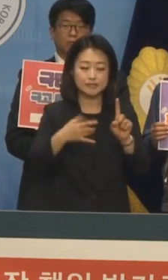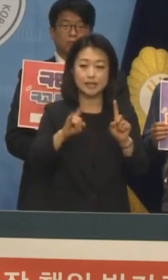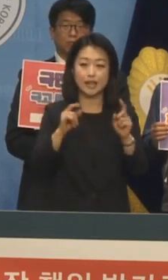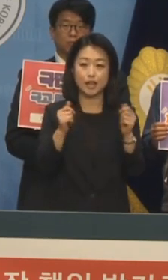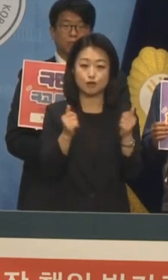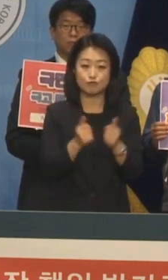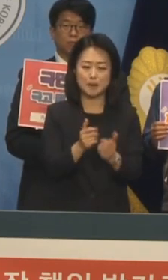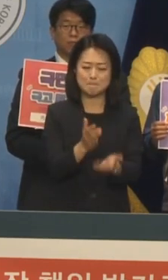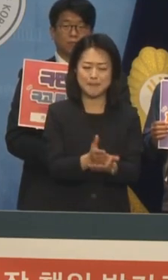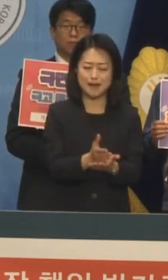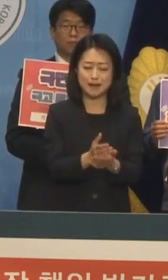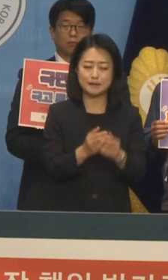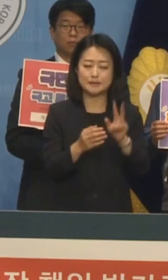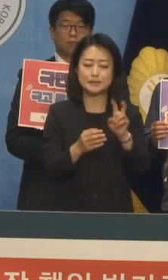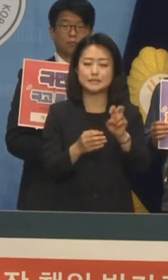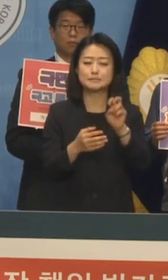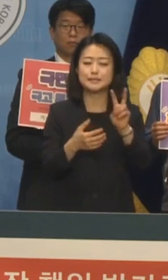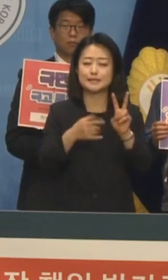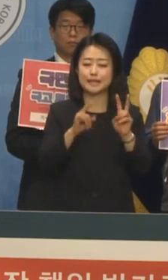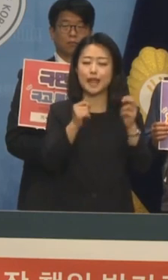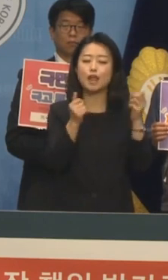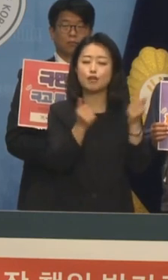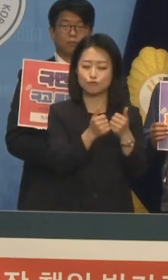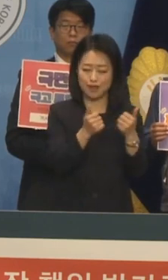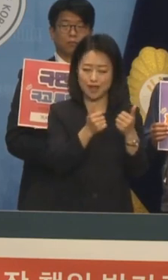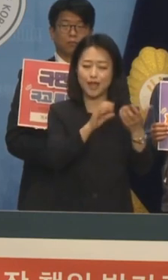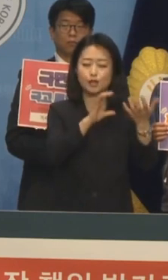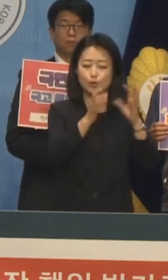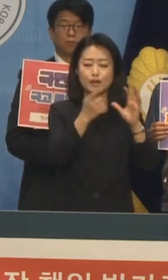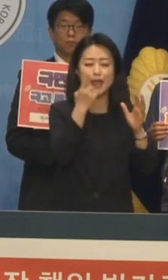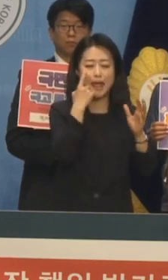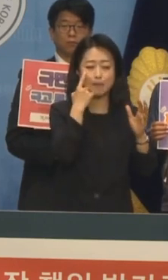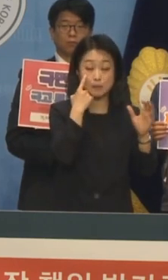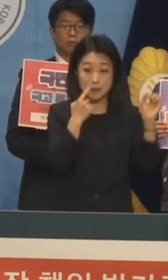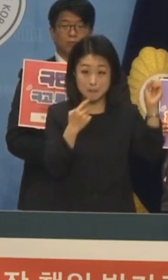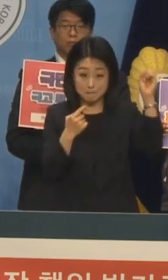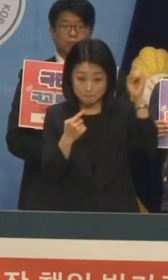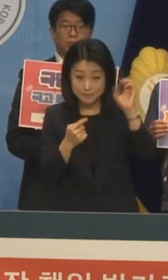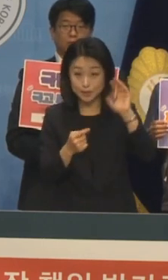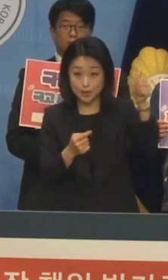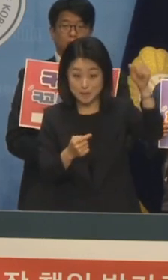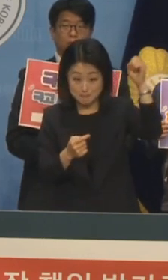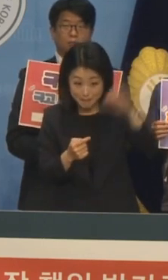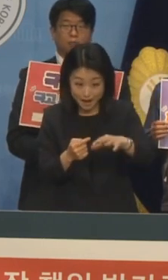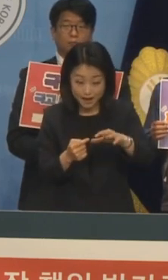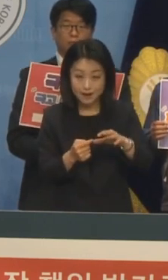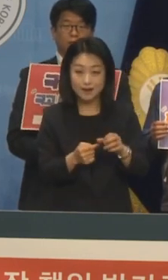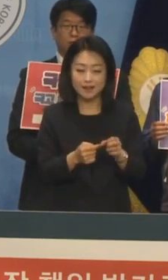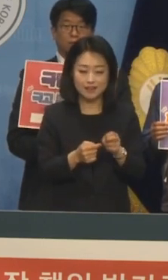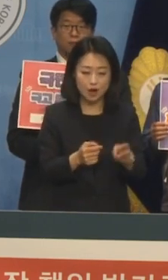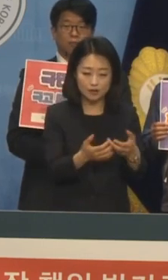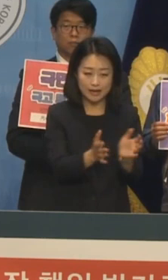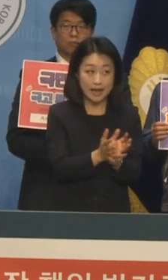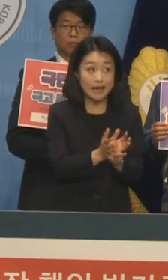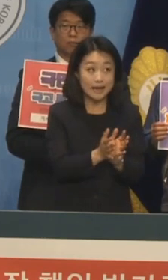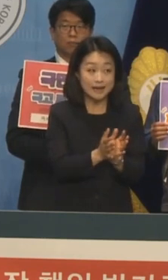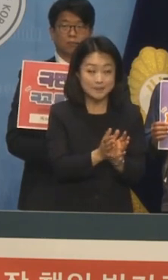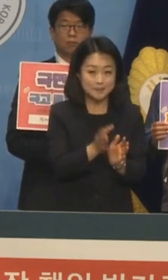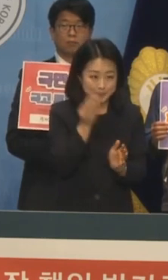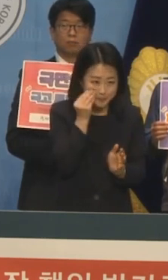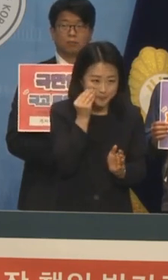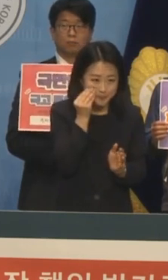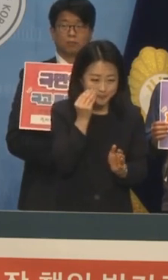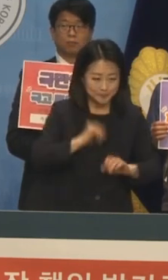말을 바꾸더니 여당은 손바닥 뒤집듯이 청년 세대의 노후를 위한 연금 개혁안을 거부한 채 연금특위에서 소득